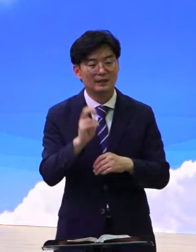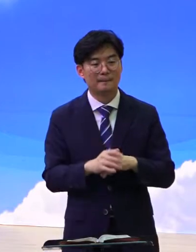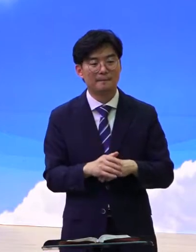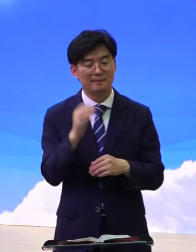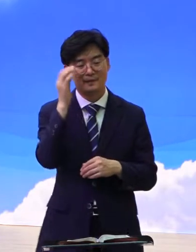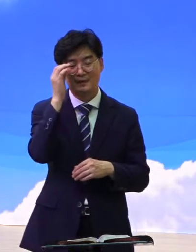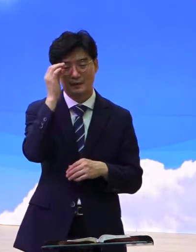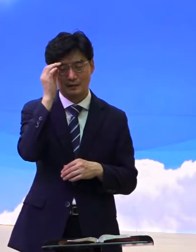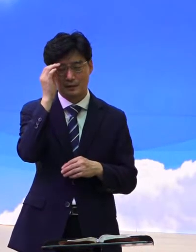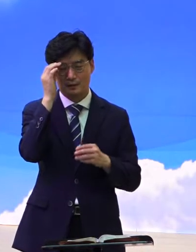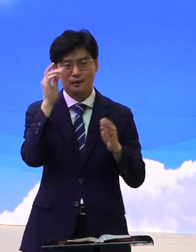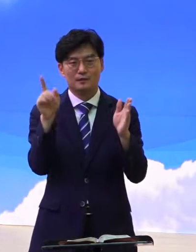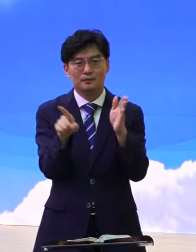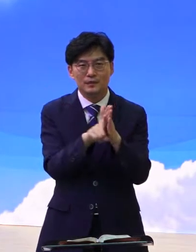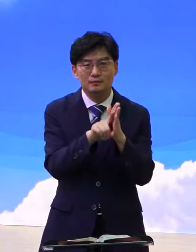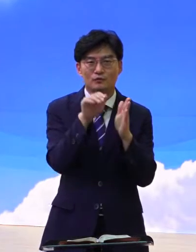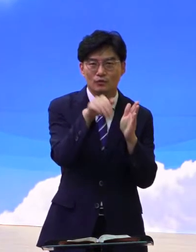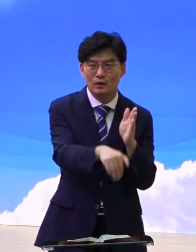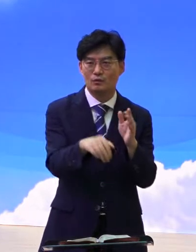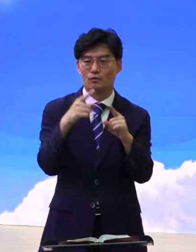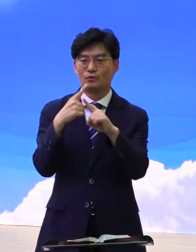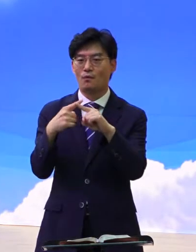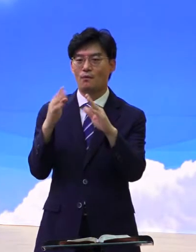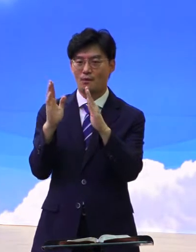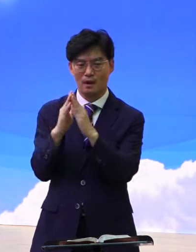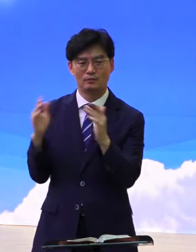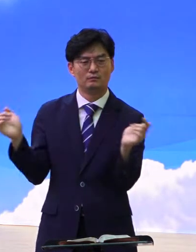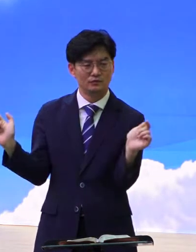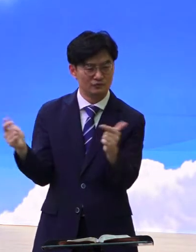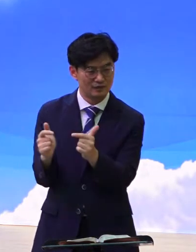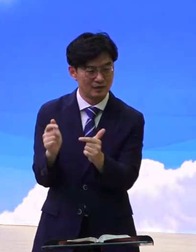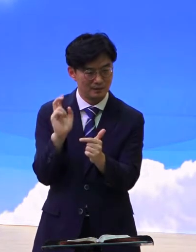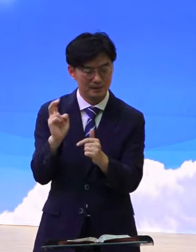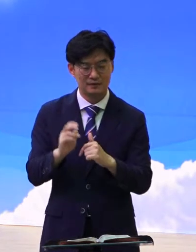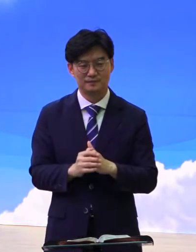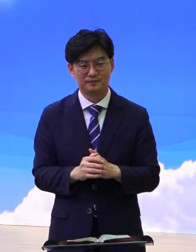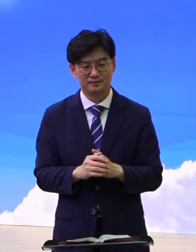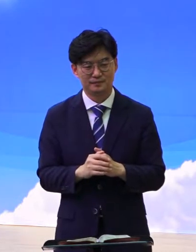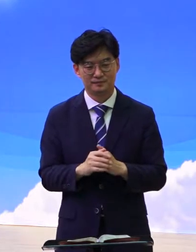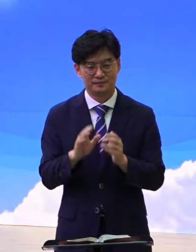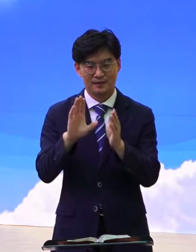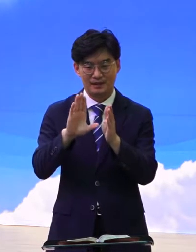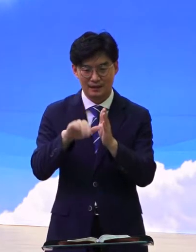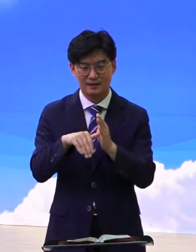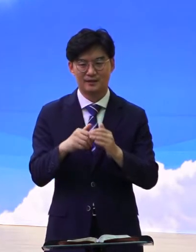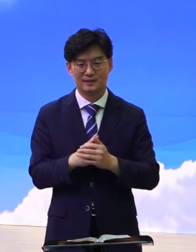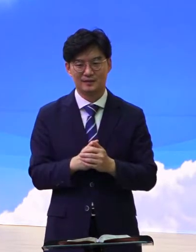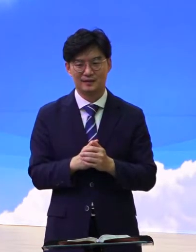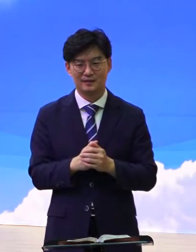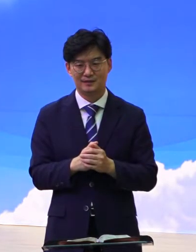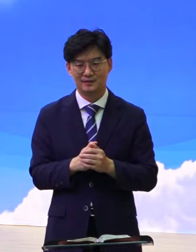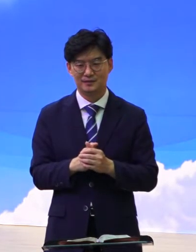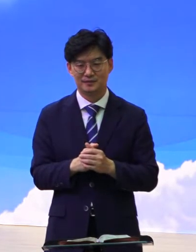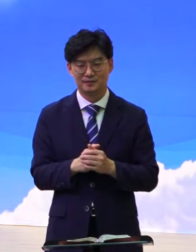위기가 되고 교회도 위기다라고 이야기를 합니다. 여러분, 그런데 세상이